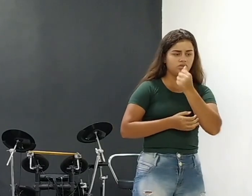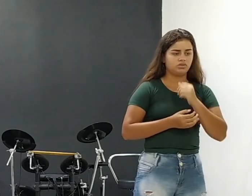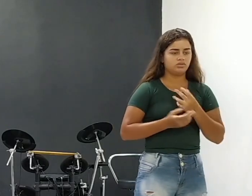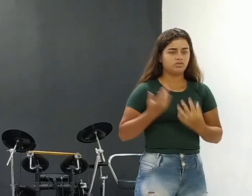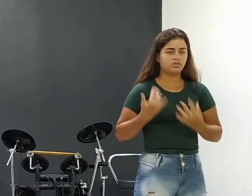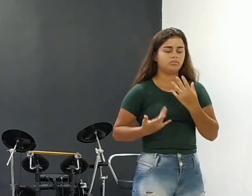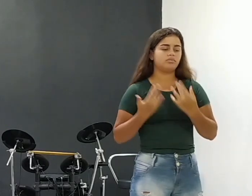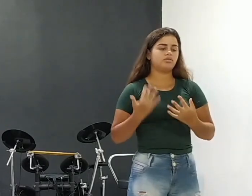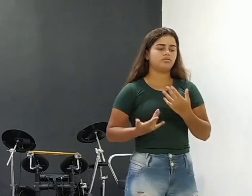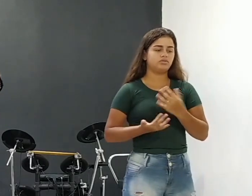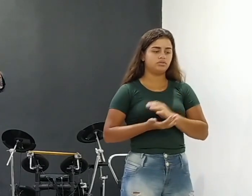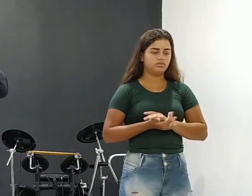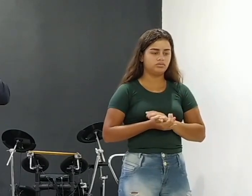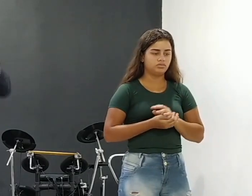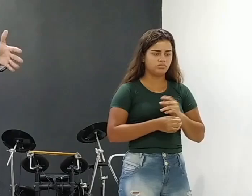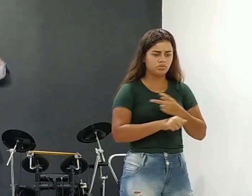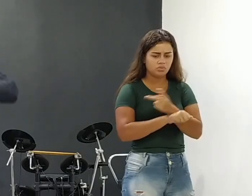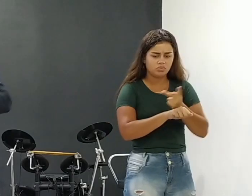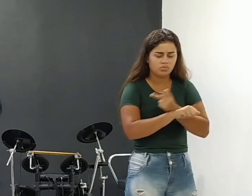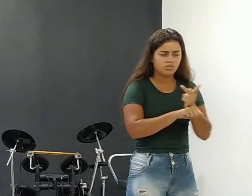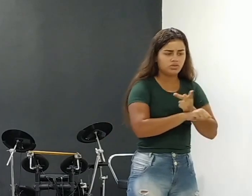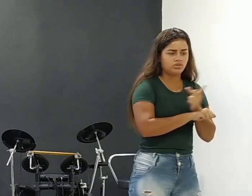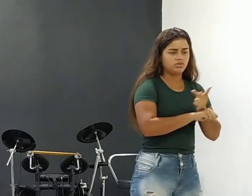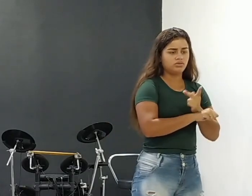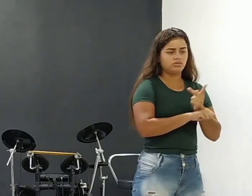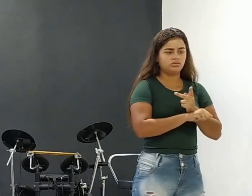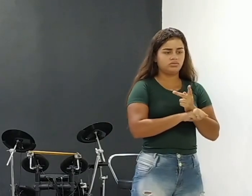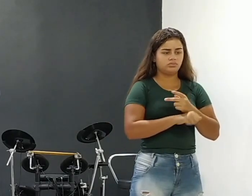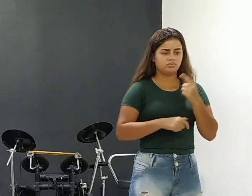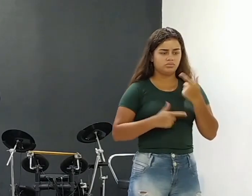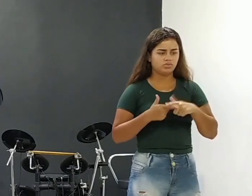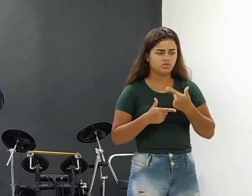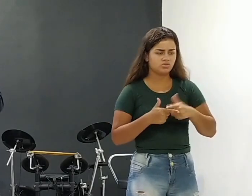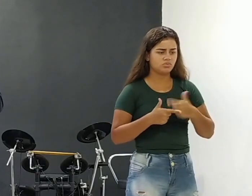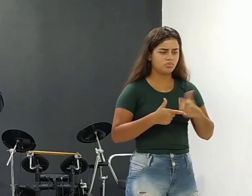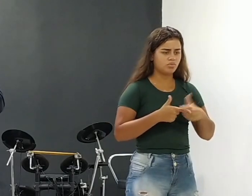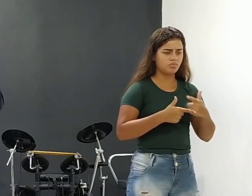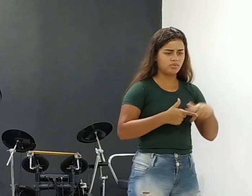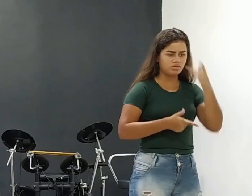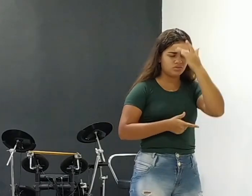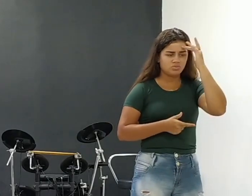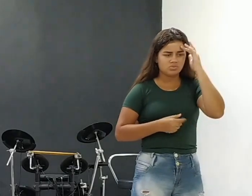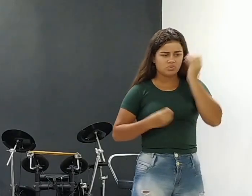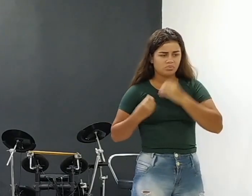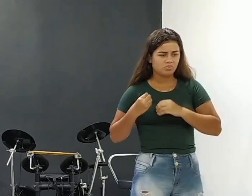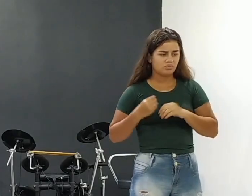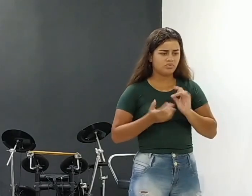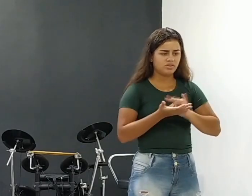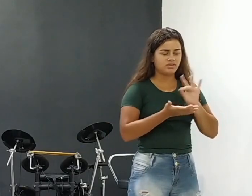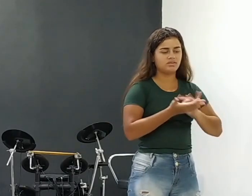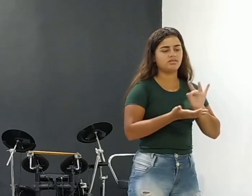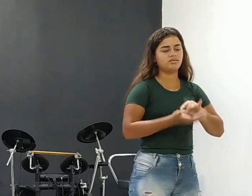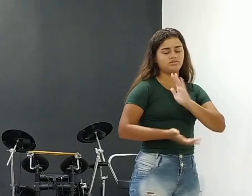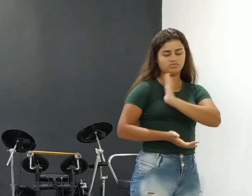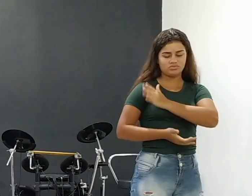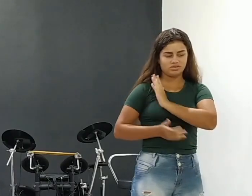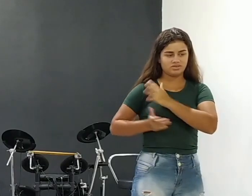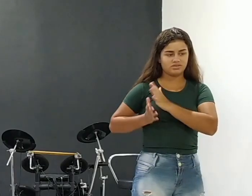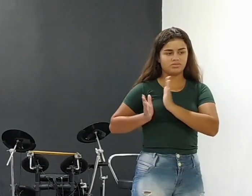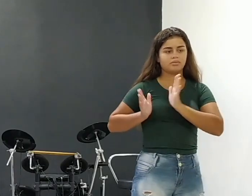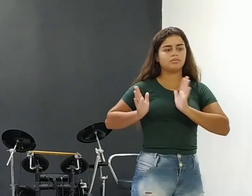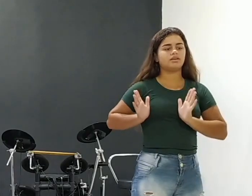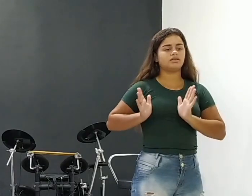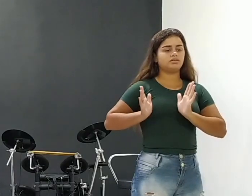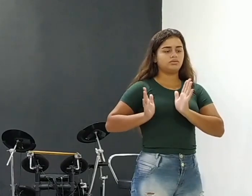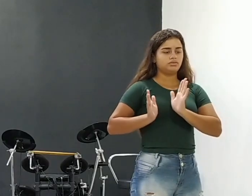árvore seca, espinhosa, assim como eu e você, mas com verdade no coração, mas com a palavra de Deus na nossa vida. Deus